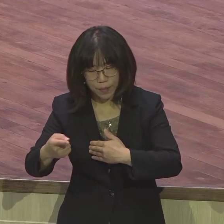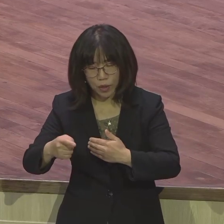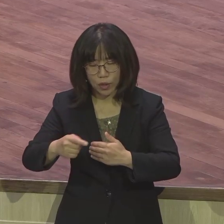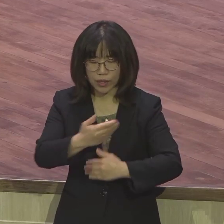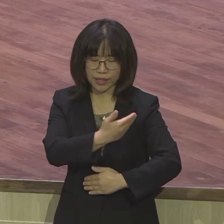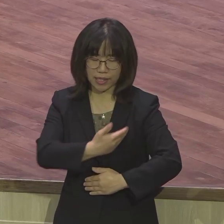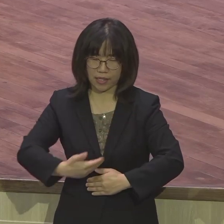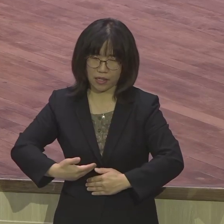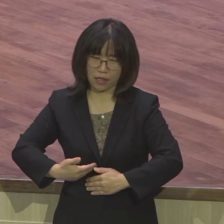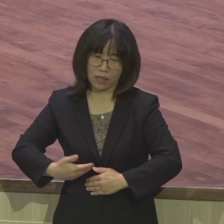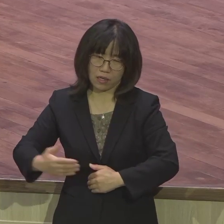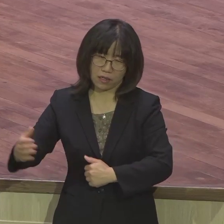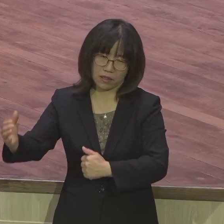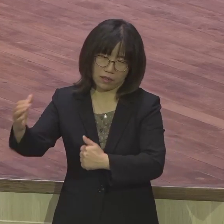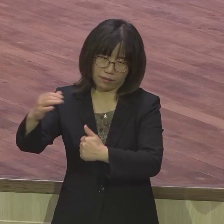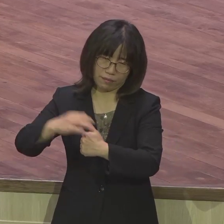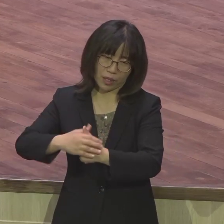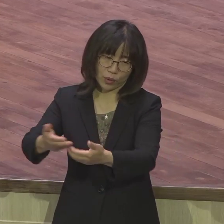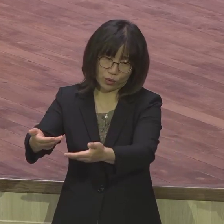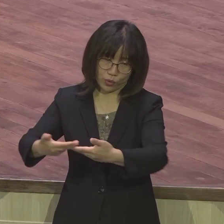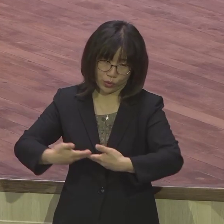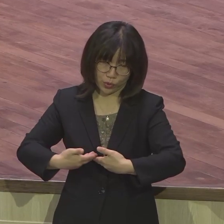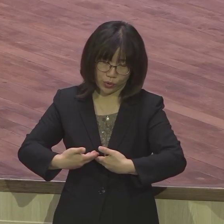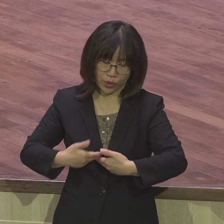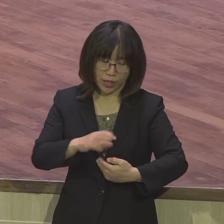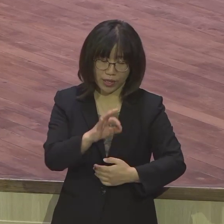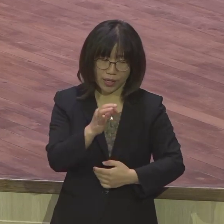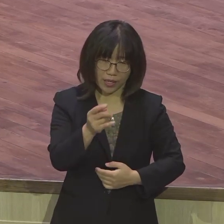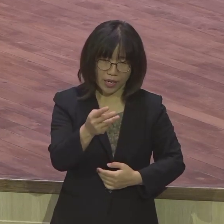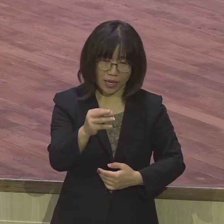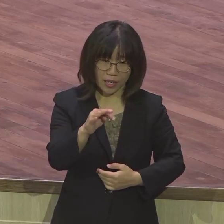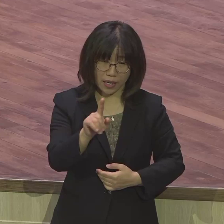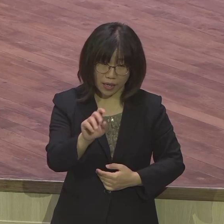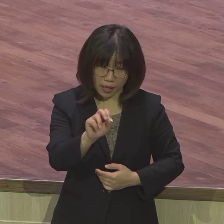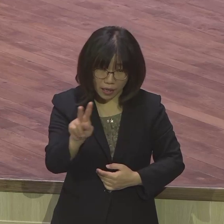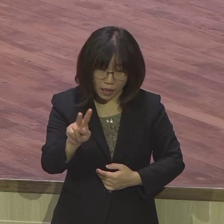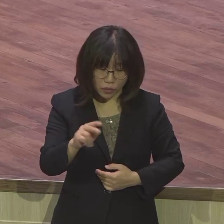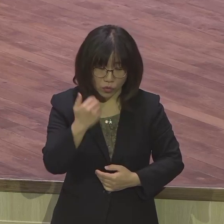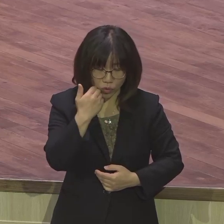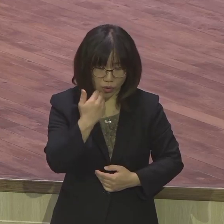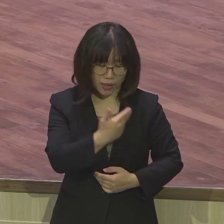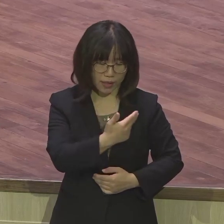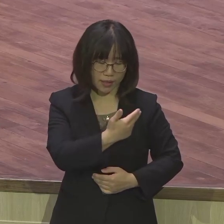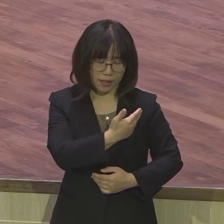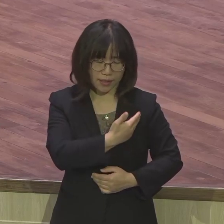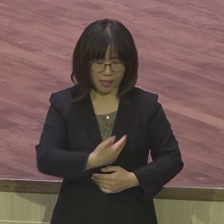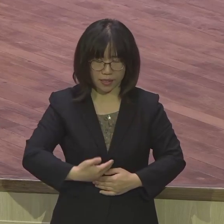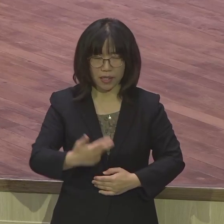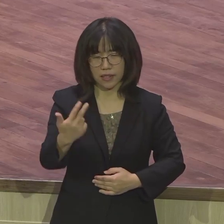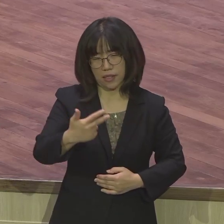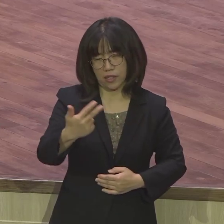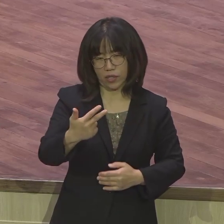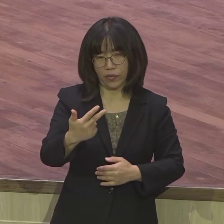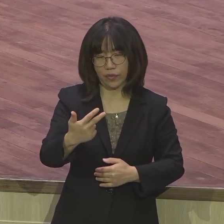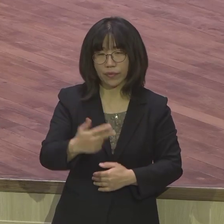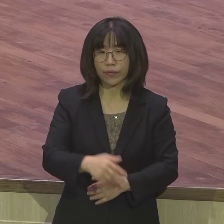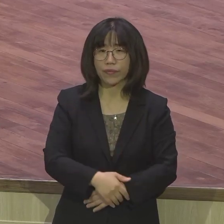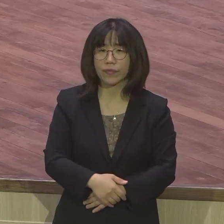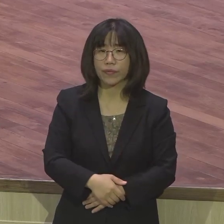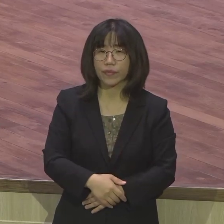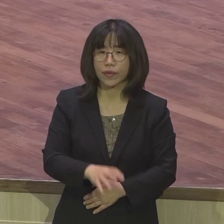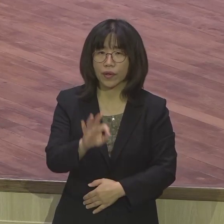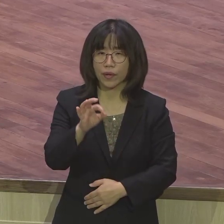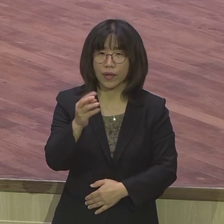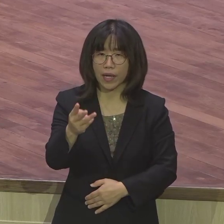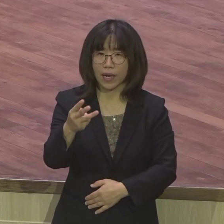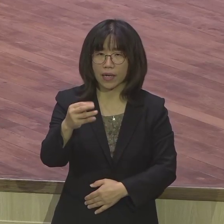시간이 있었던 그 이유는 엘리야에게 7천 제자와 또 자야와 같은 그 엘리사에게